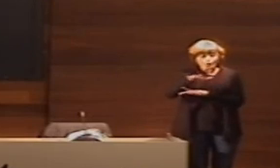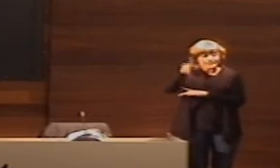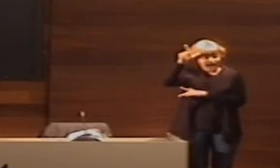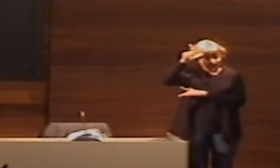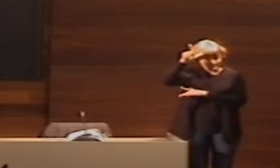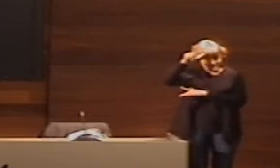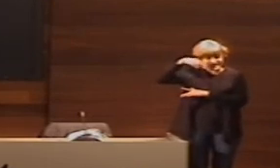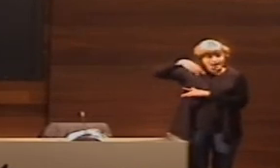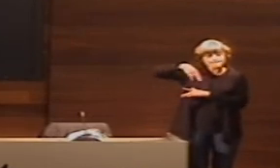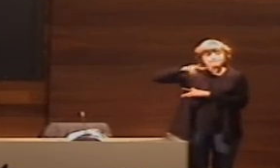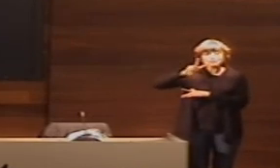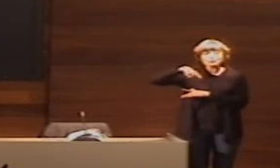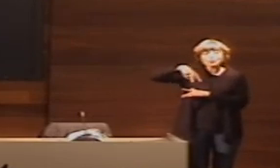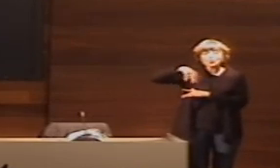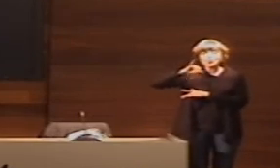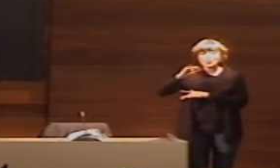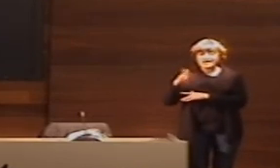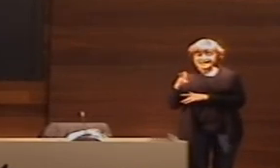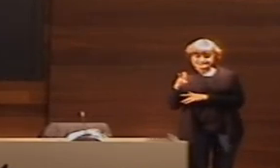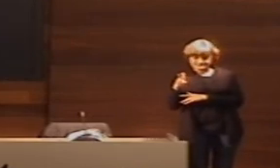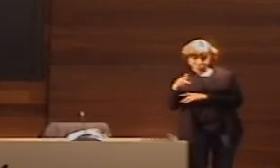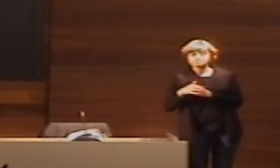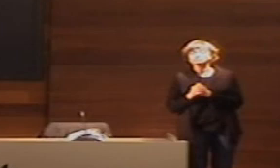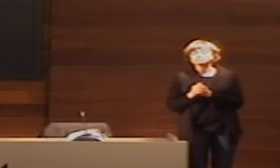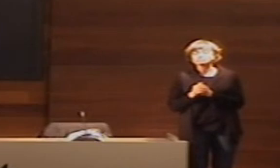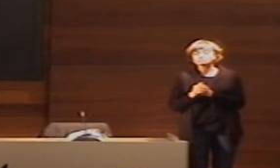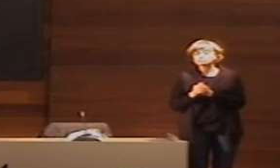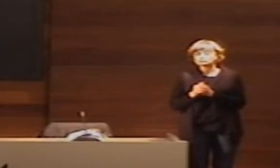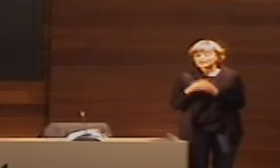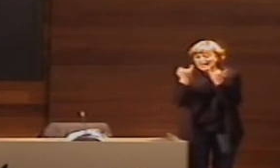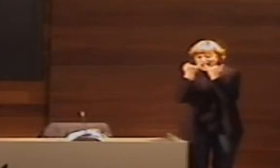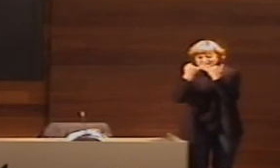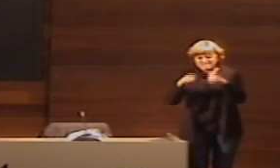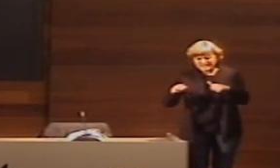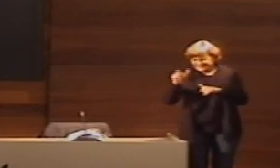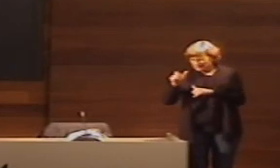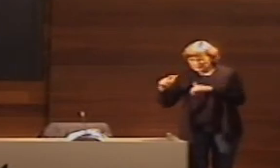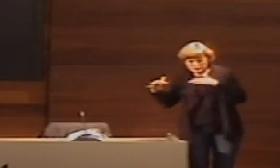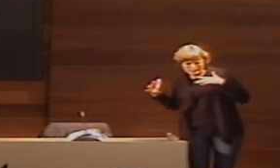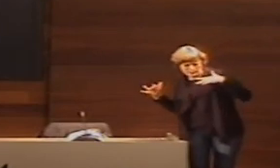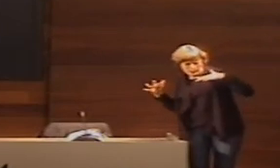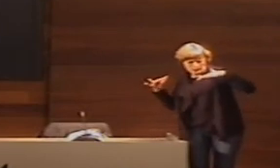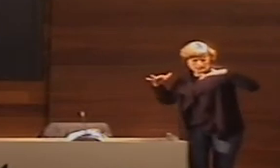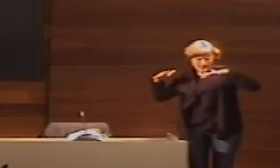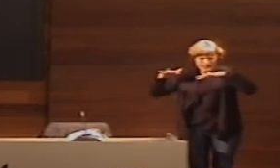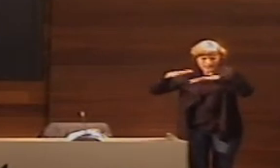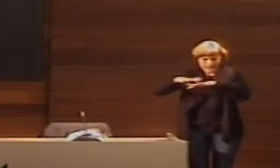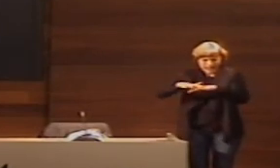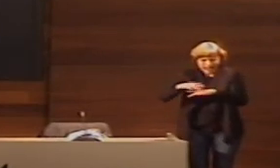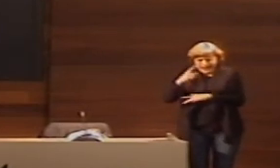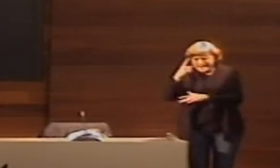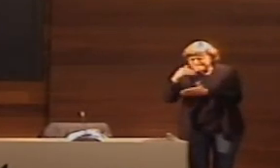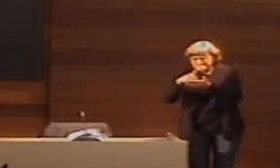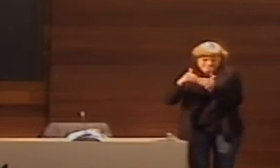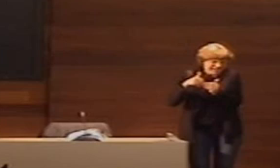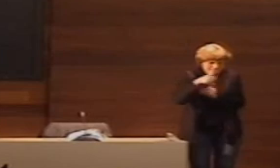es una fiesta que aglutina miles y miles de personas y me hablaban